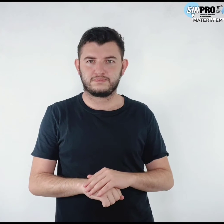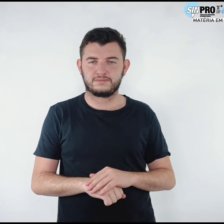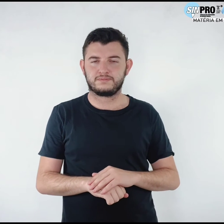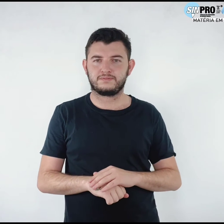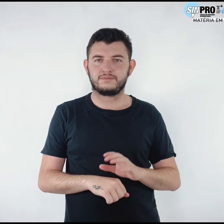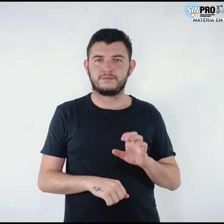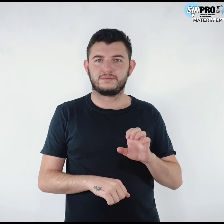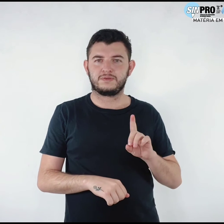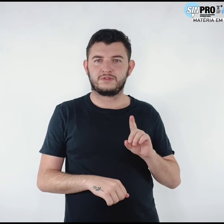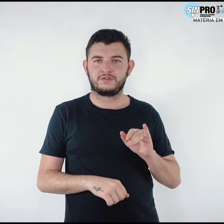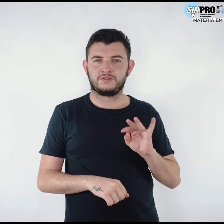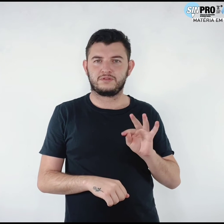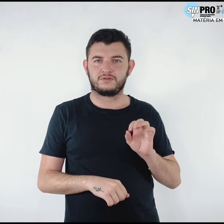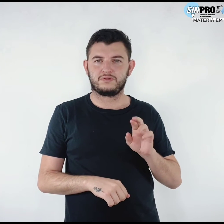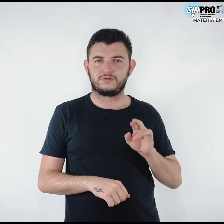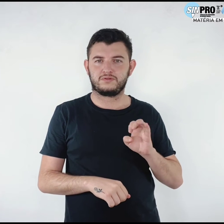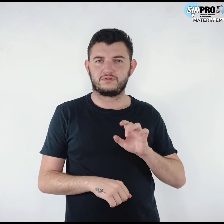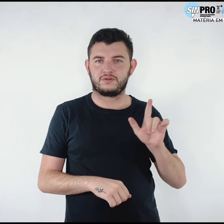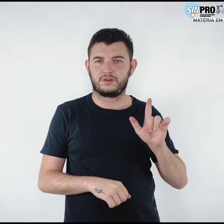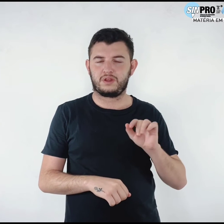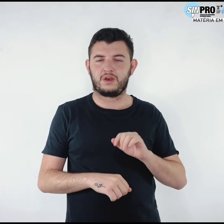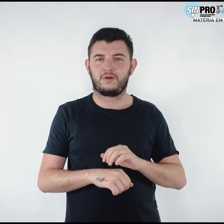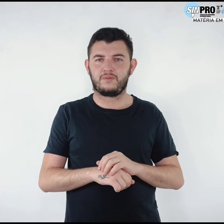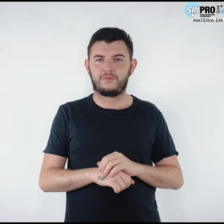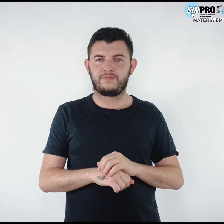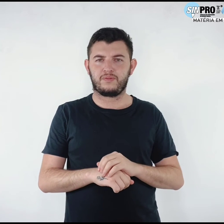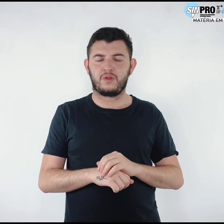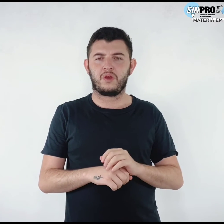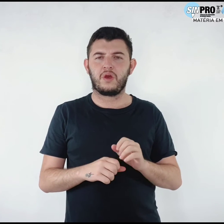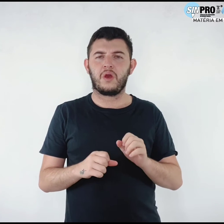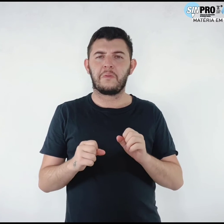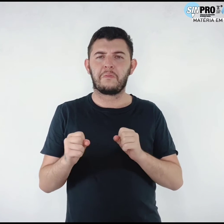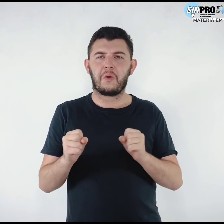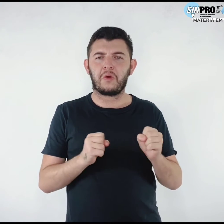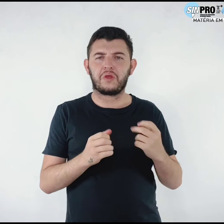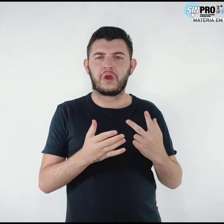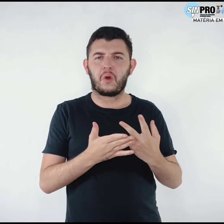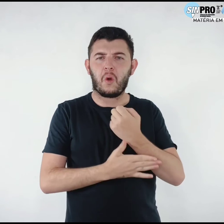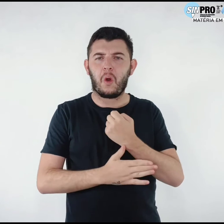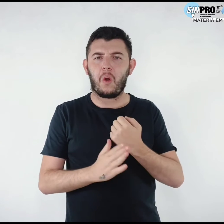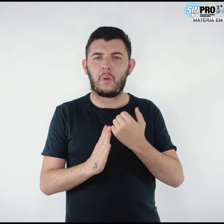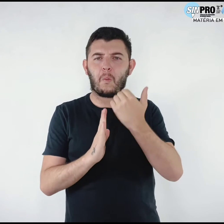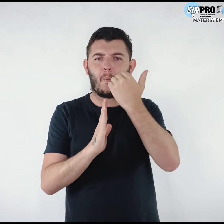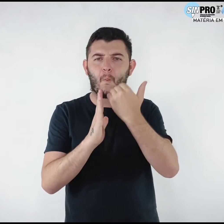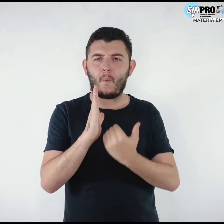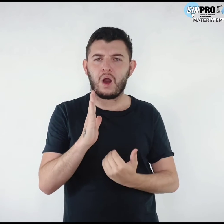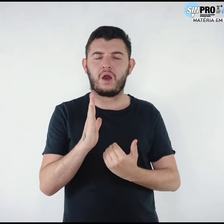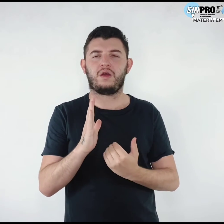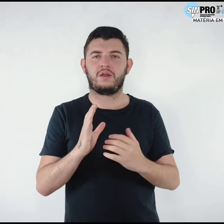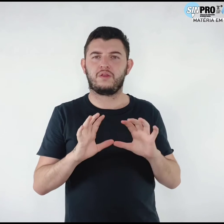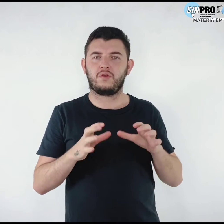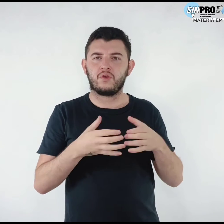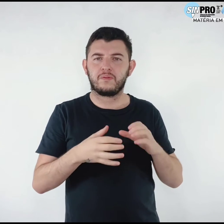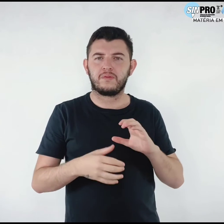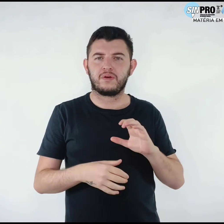Editorial. Com queda do poder aquisitivo, classe média começa a pagar a conta do